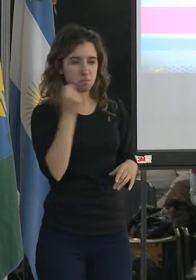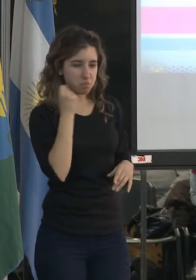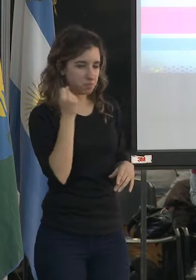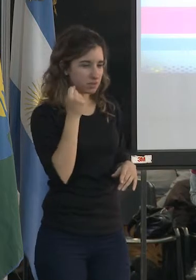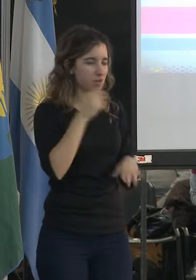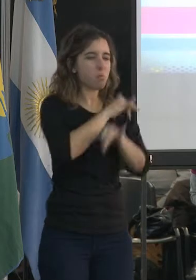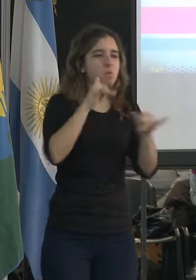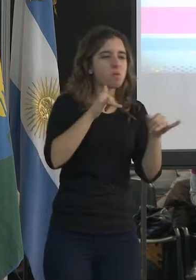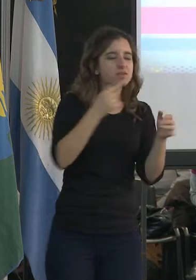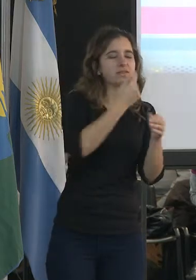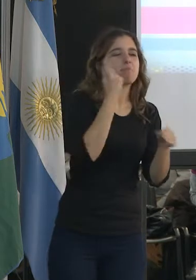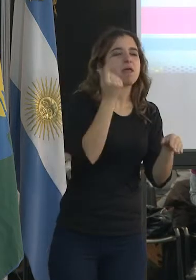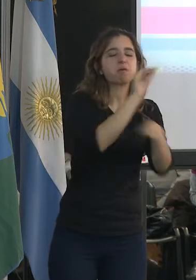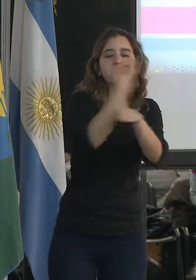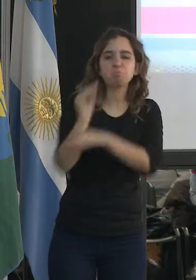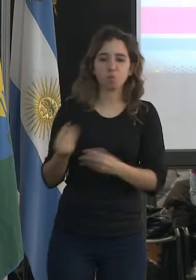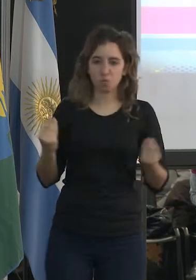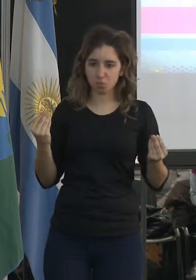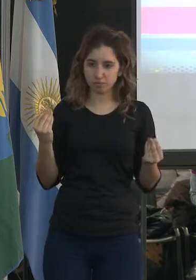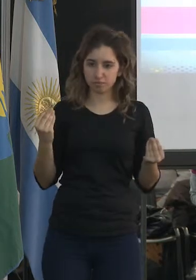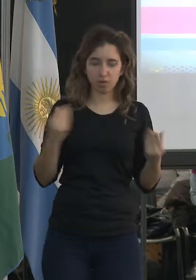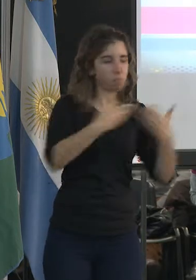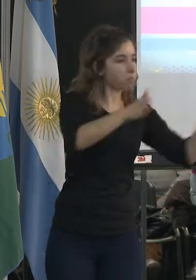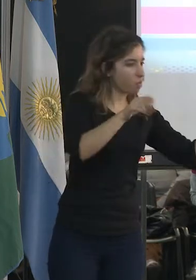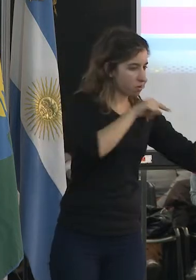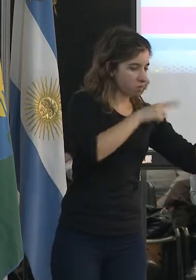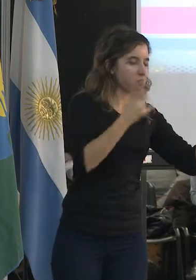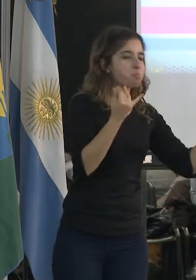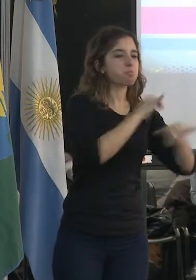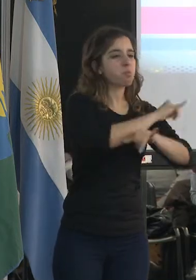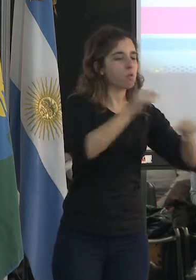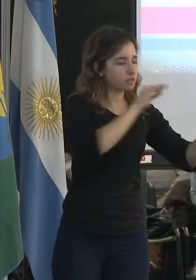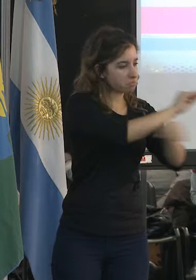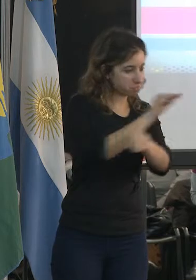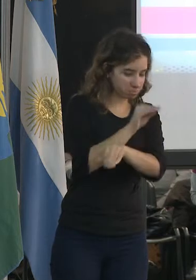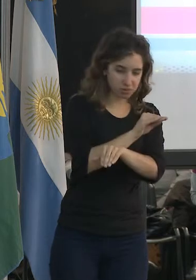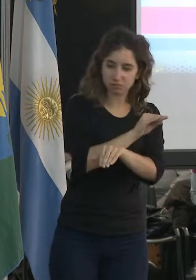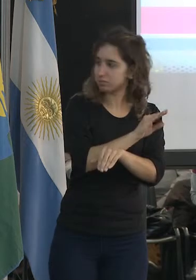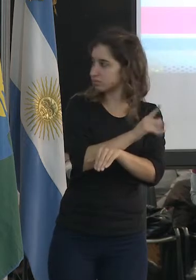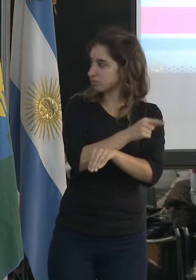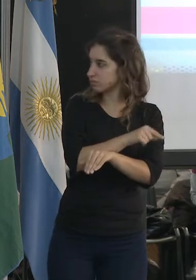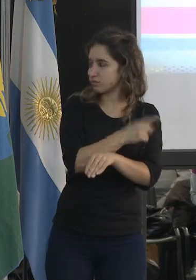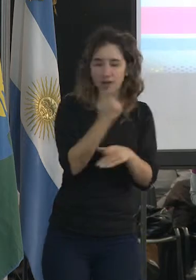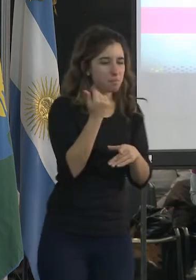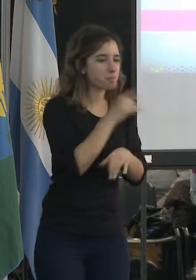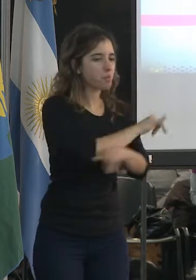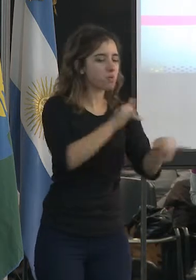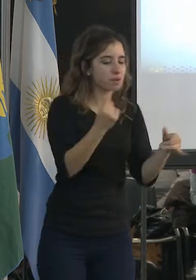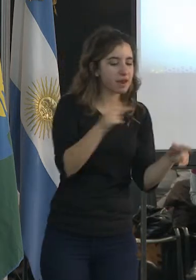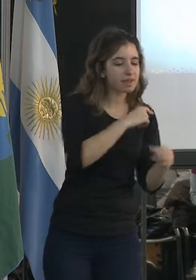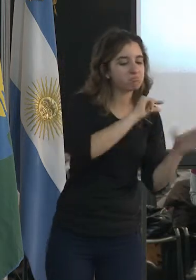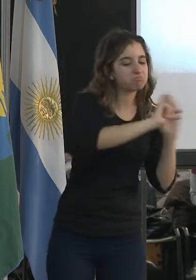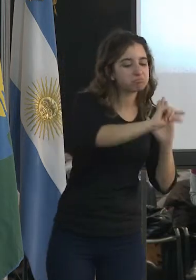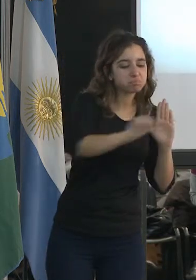reparte esa torta publicitaria del sector privado. Mucho se habla del sector público, de cómo reparte su torta publicitaria y, en definitiva, todo lo que hay que hacer en